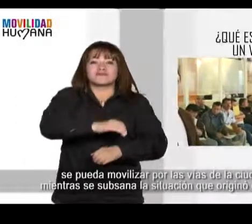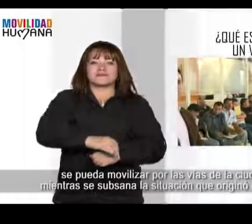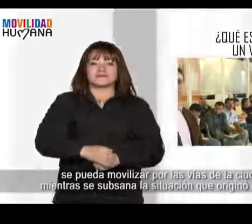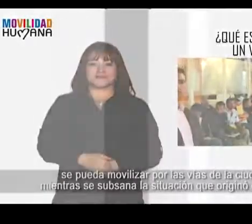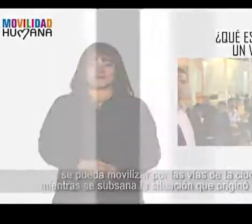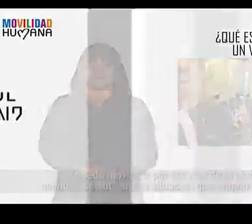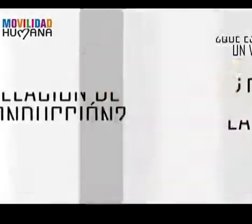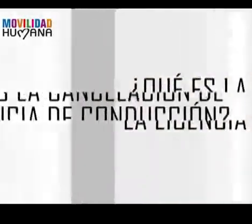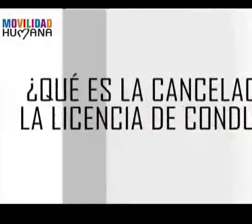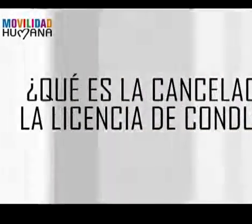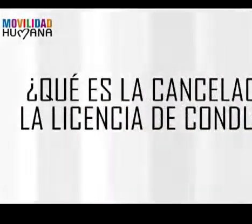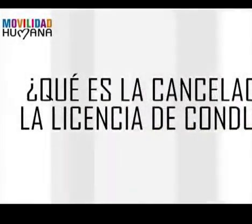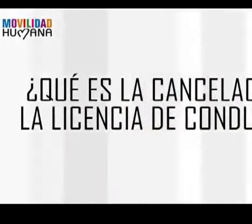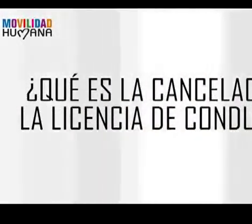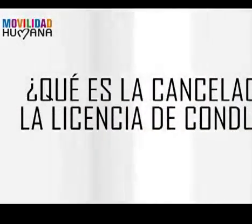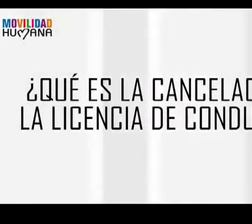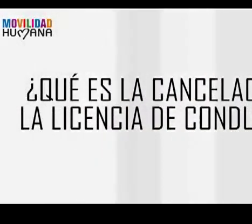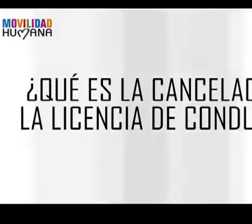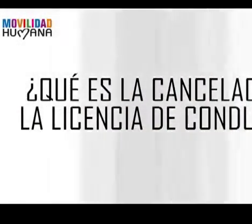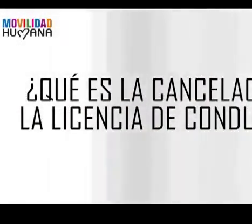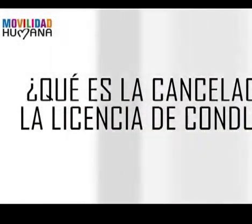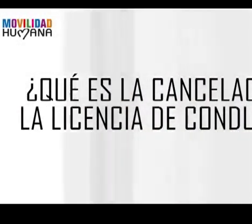esta sanción.